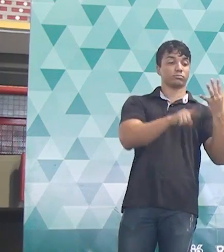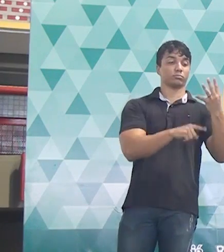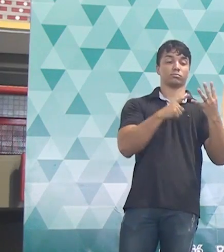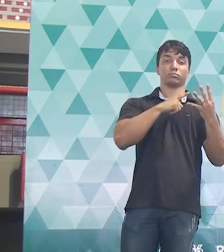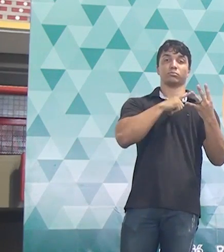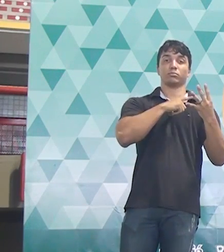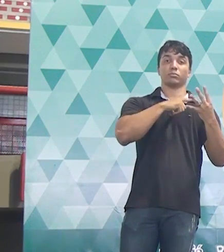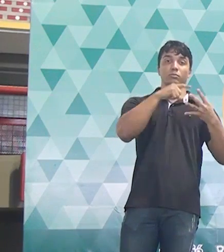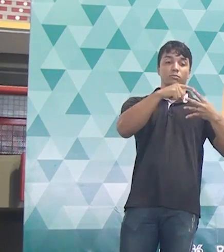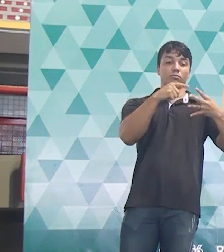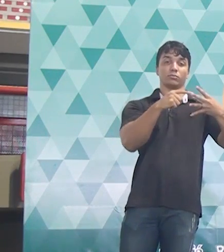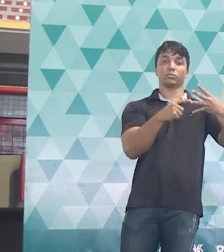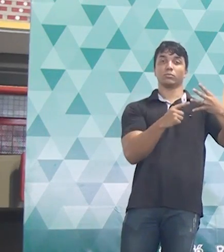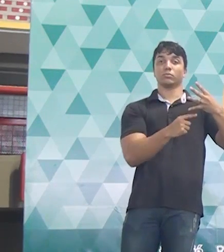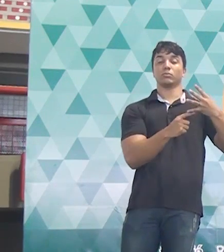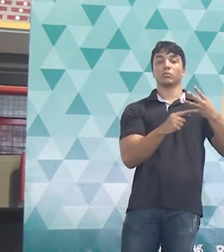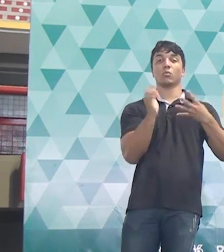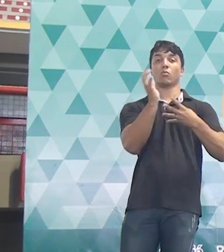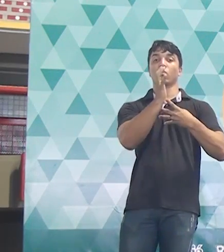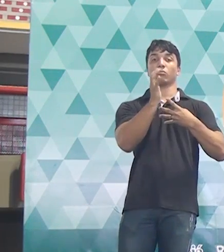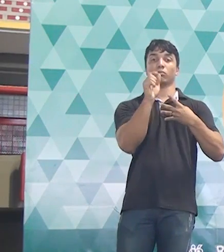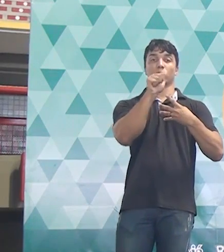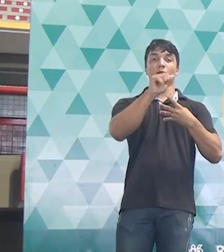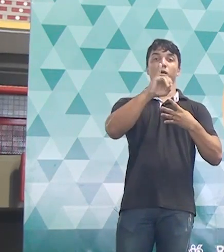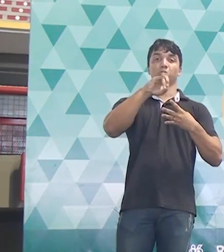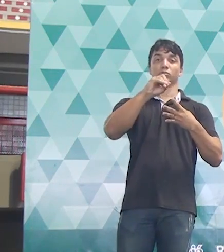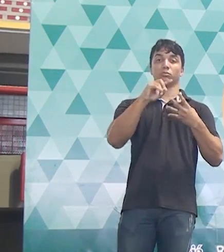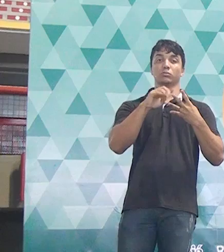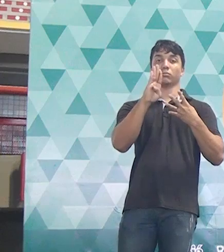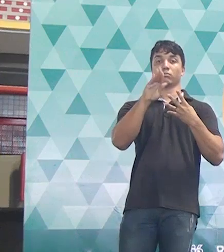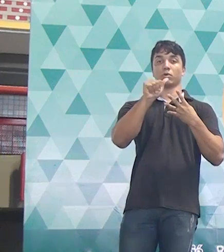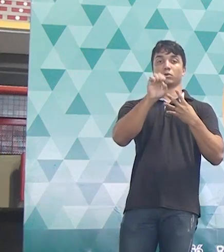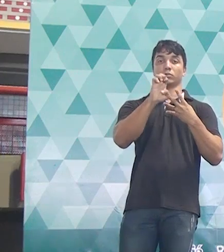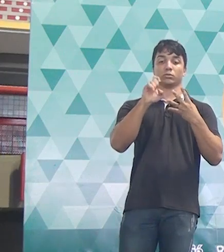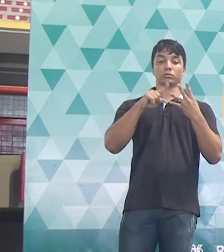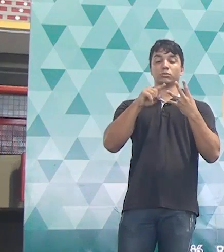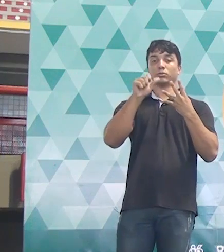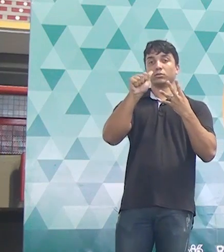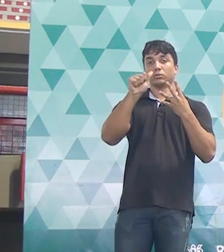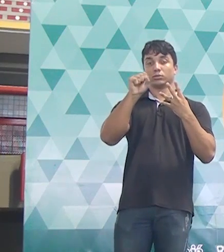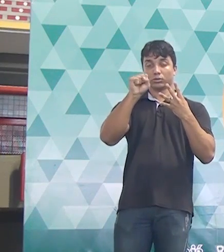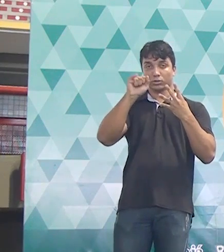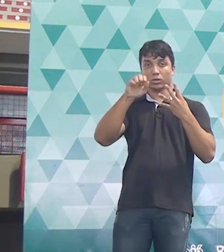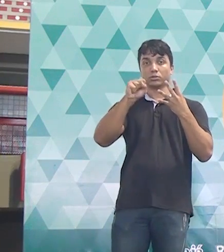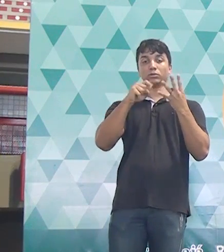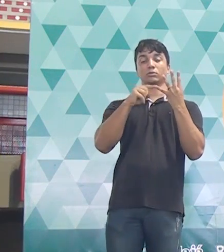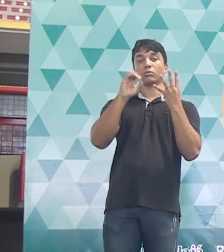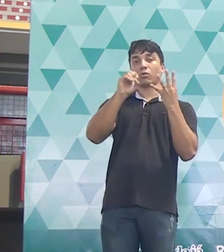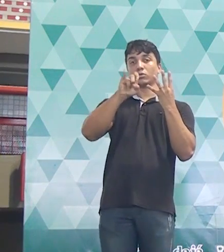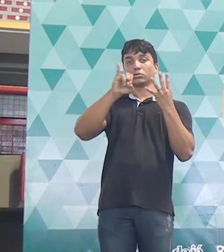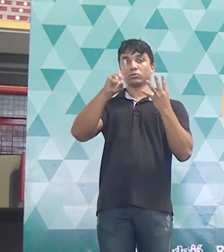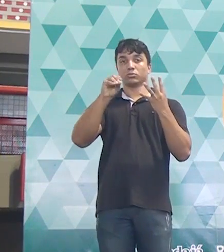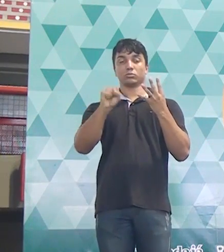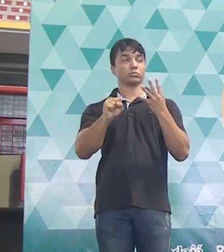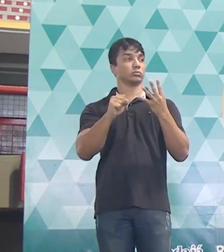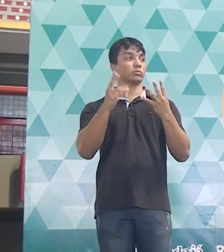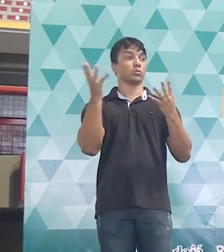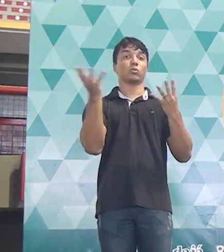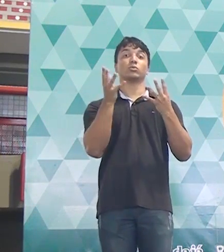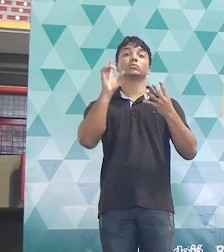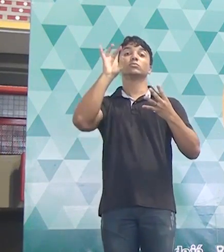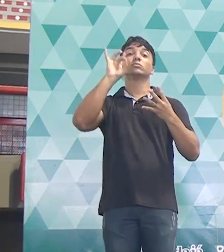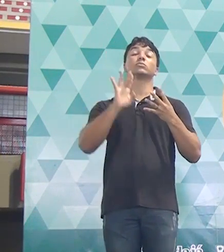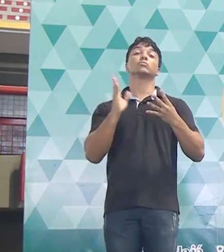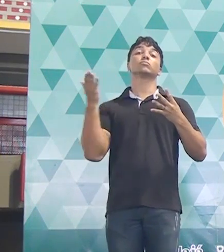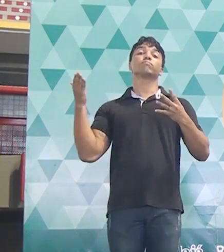tipos, 4 grandes grupos: ácidos, bases, sais e óxidos. Hoje falaremos